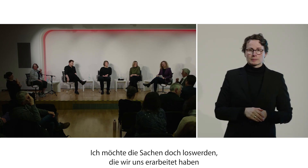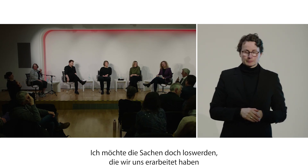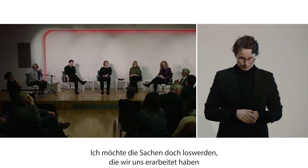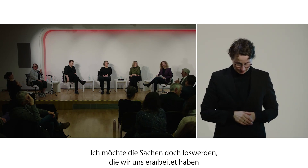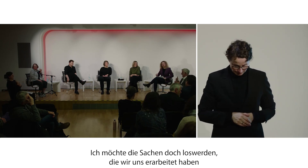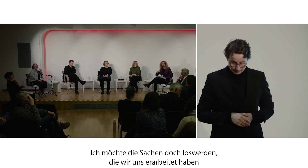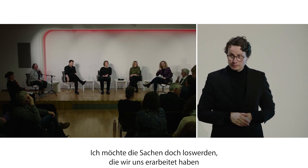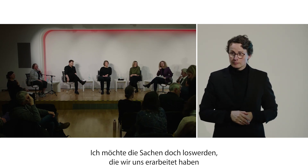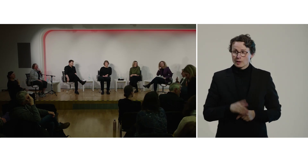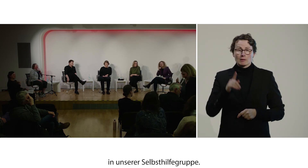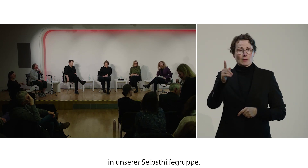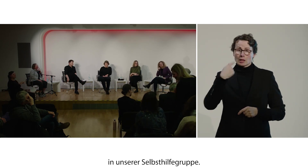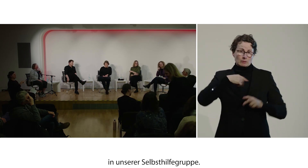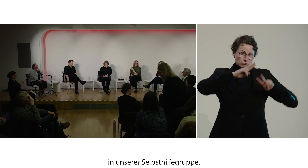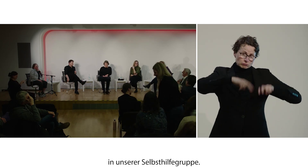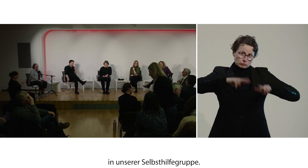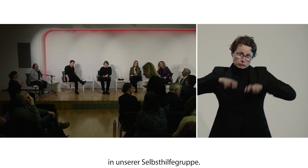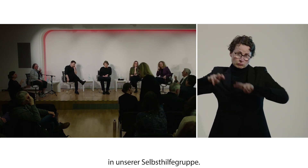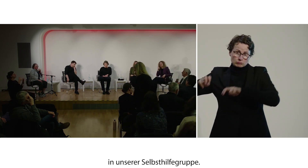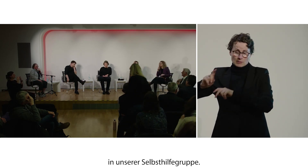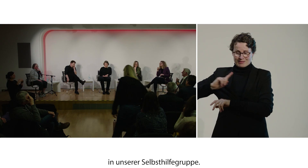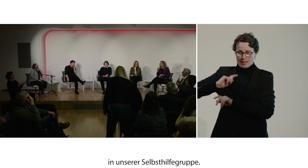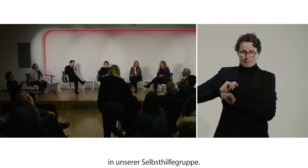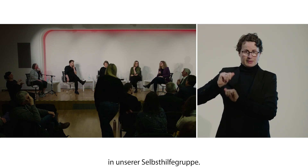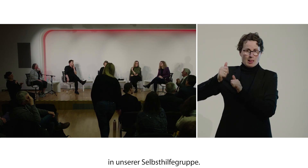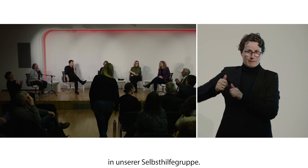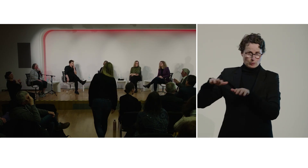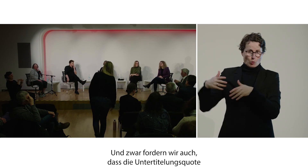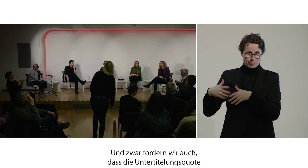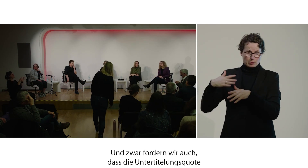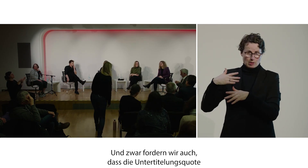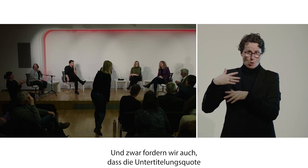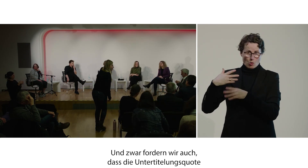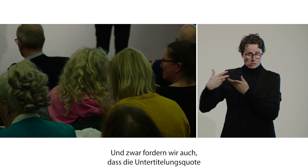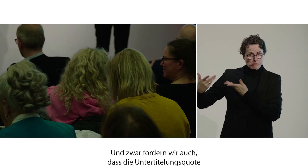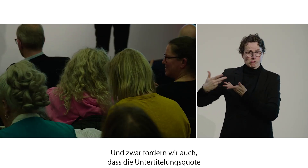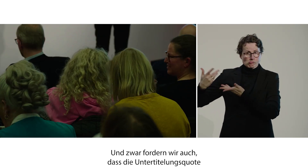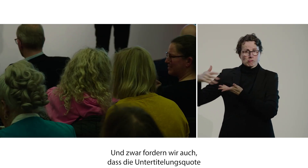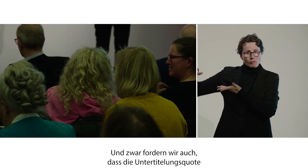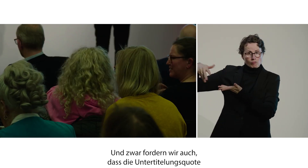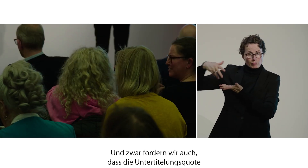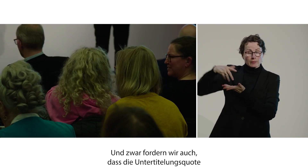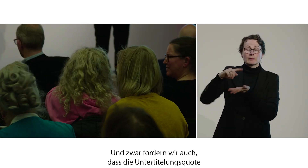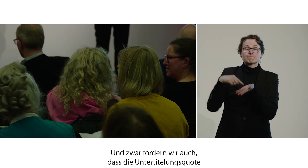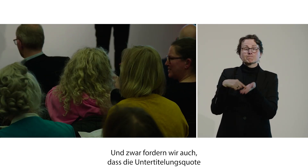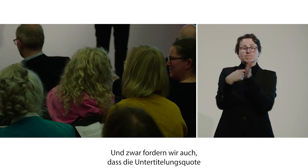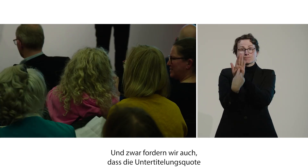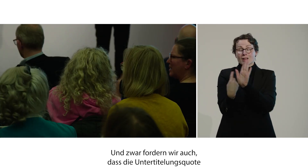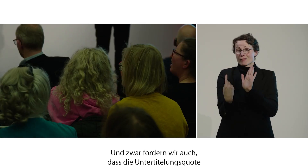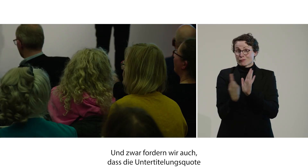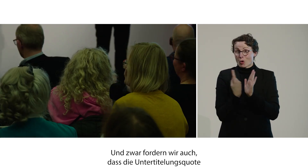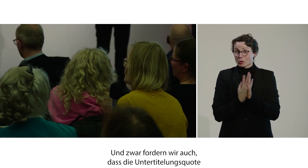erarbeitet haben in unserer Selbsthilfegruppe. Und zwar fordern wir auch, dass die